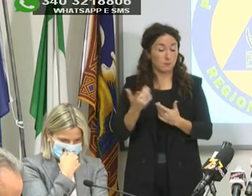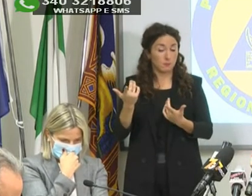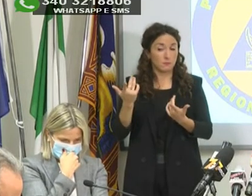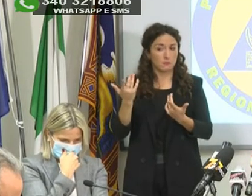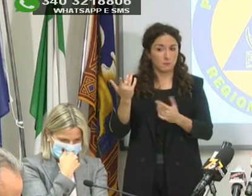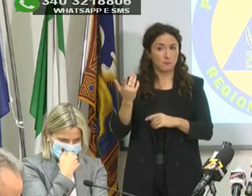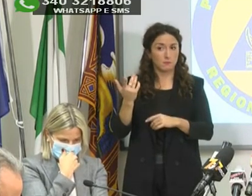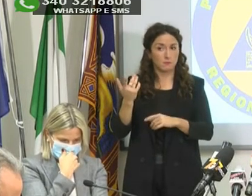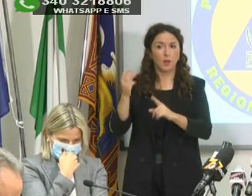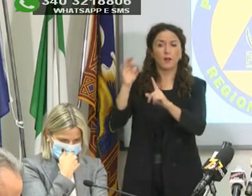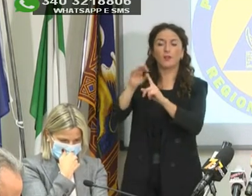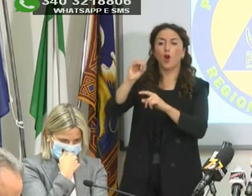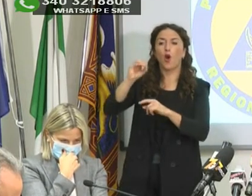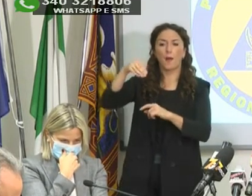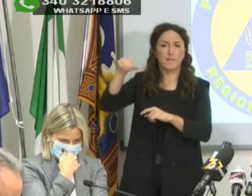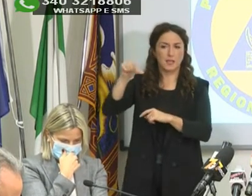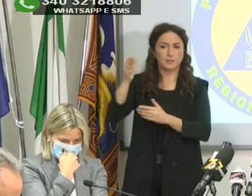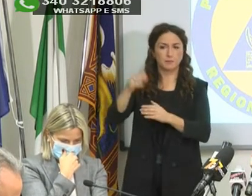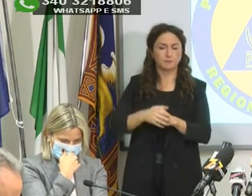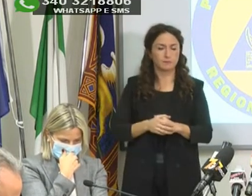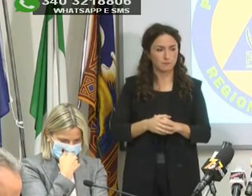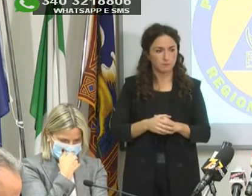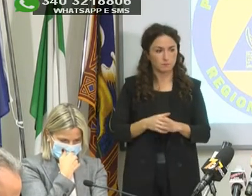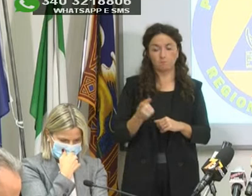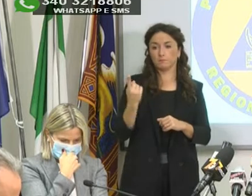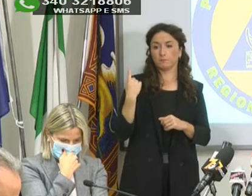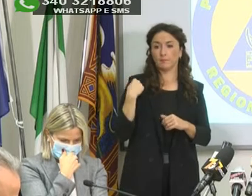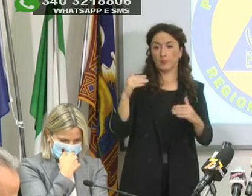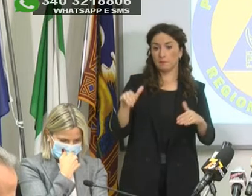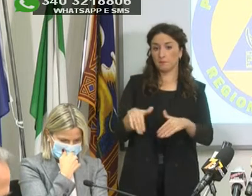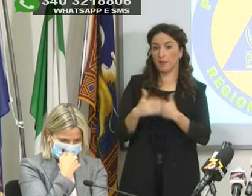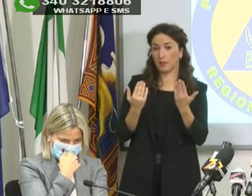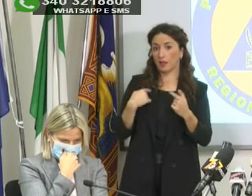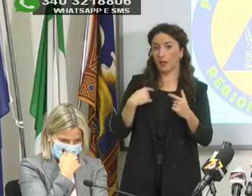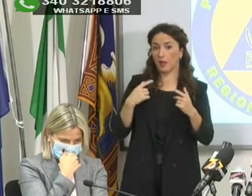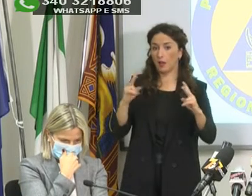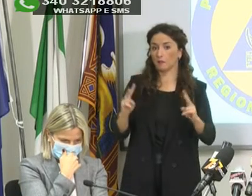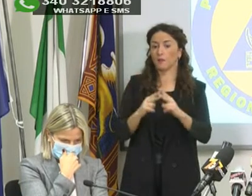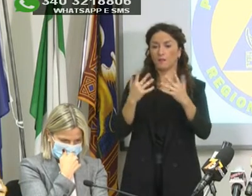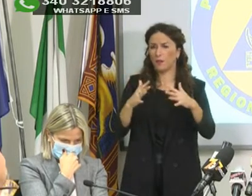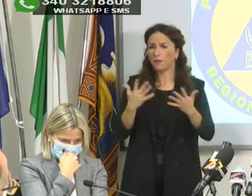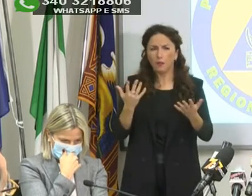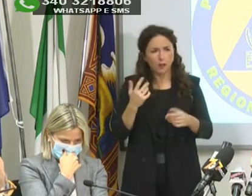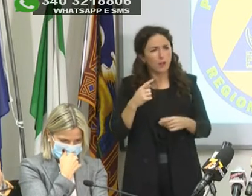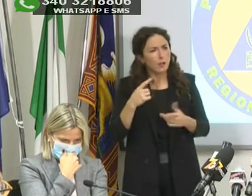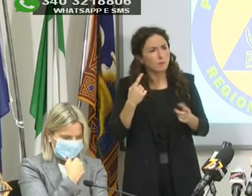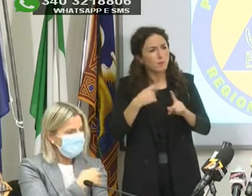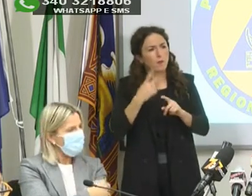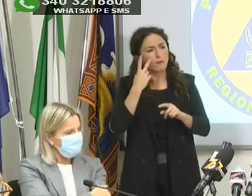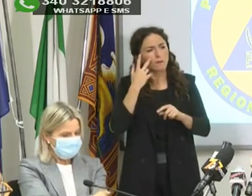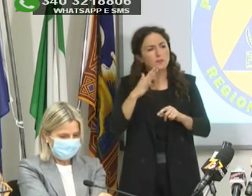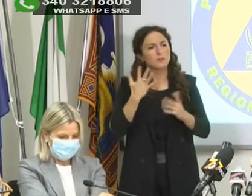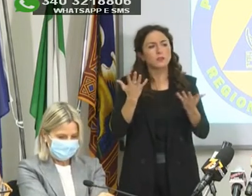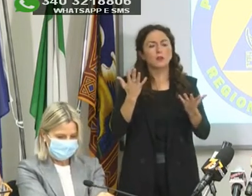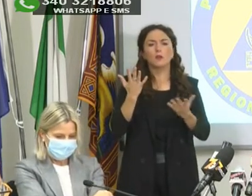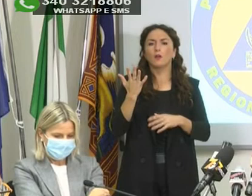riferimento anche OMS oltretutto. Ieri mattina ho fatto questo incontro e peraltro poi ho visto che c'è stata un'agenzia nel pomeriggio,